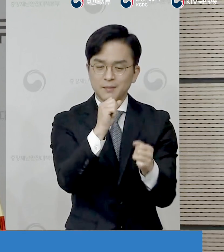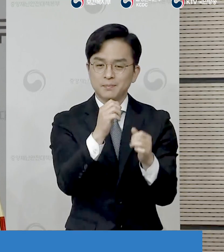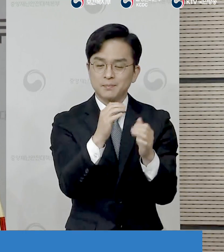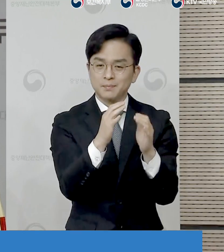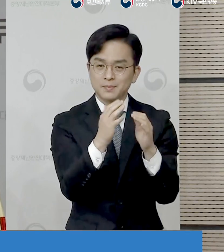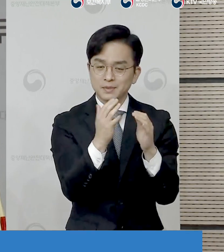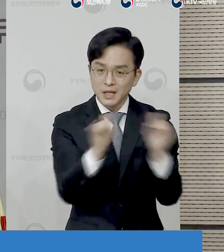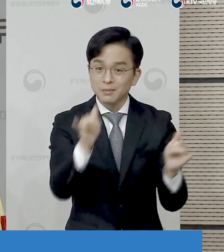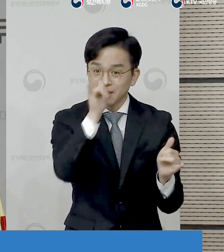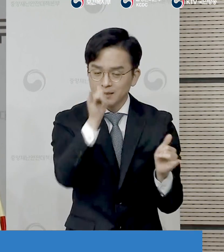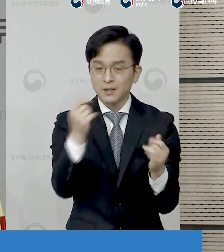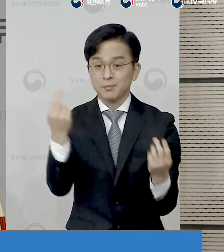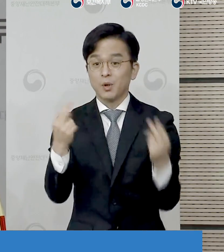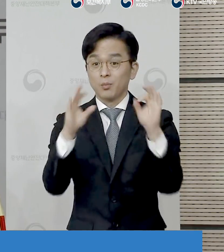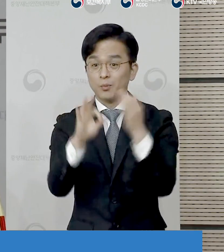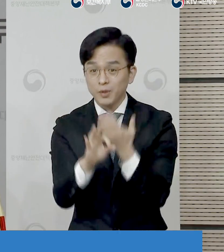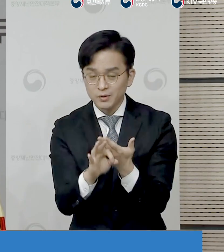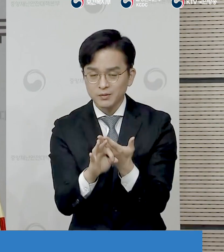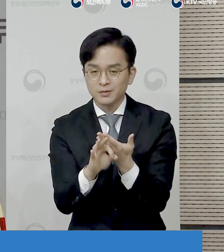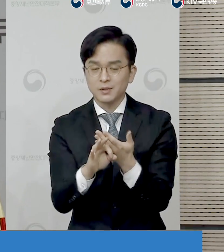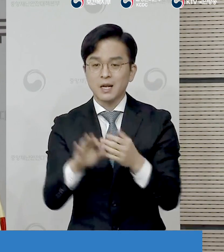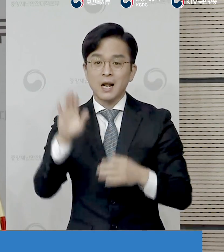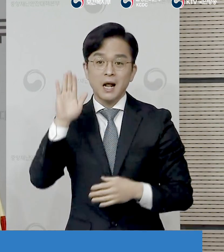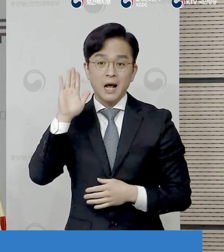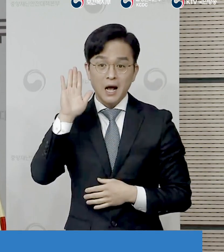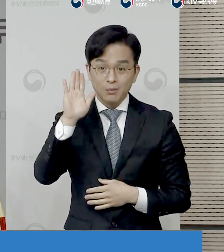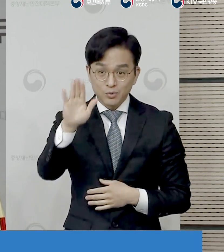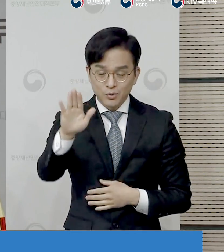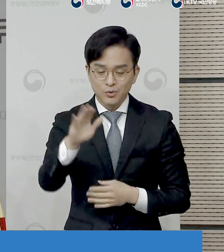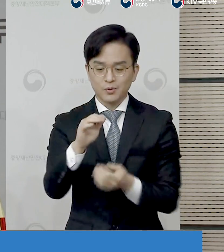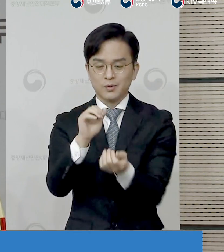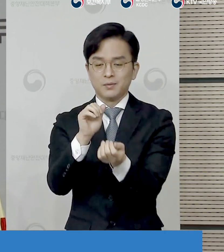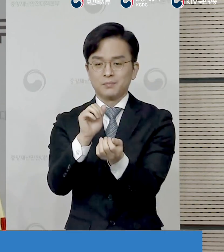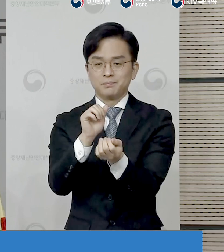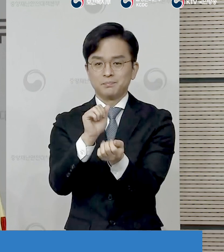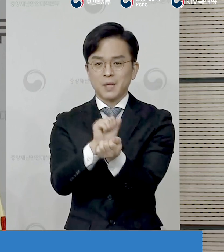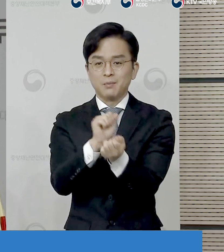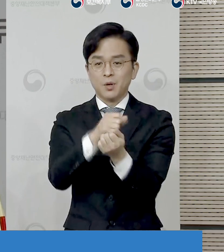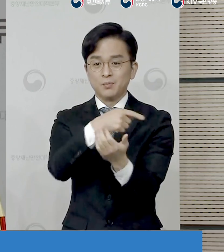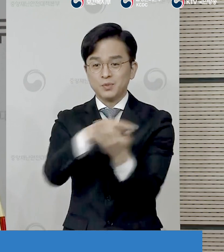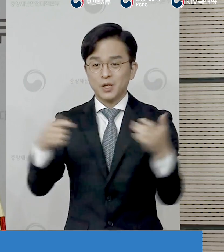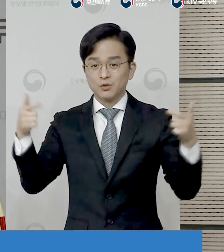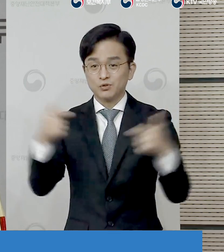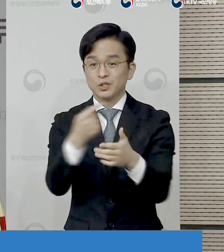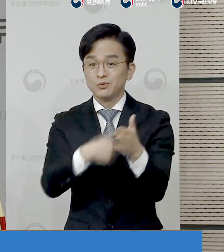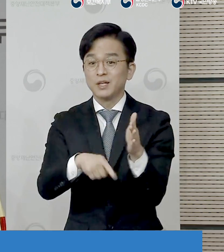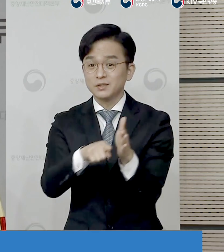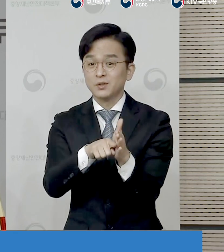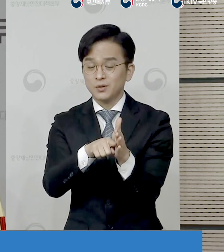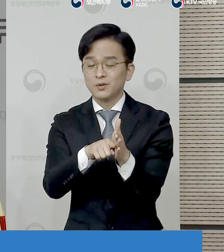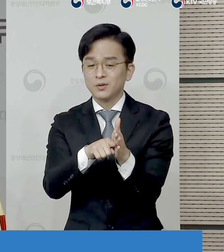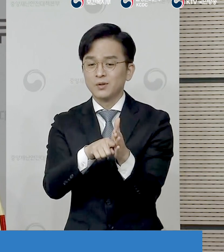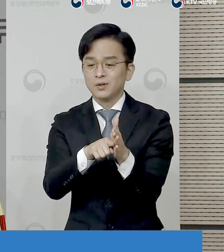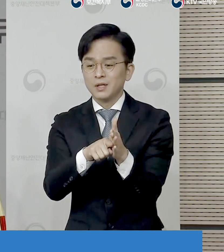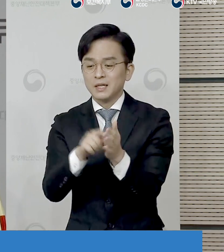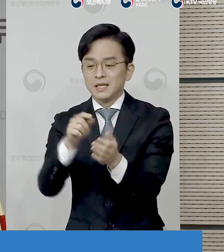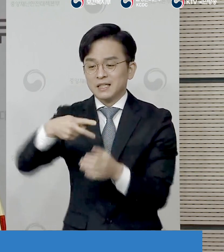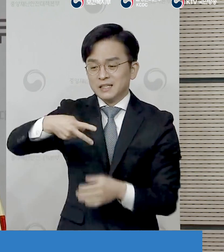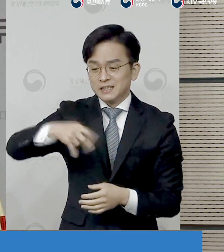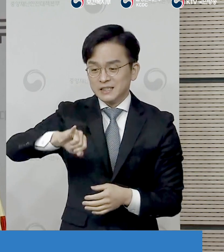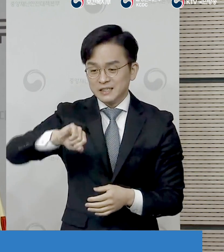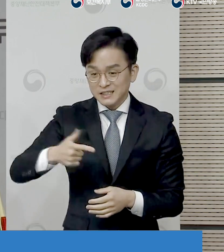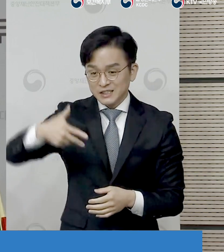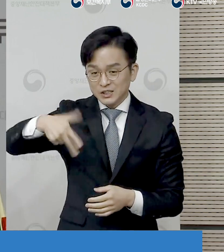점을 고려할 때 피해 최소화를 위해서는 신천지 신도들보다 일반 대구 시민들의 검사를 좀